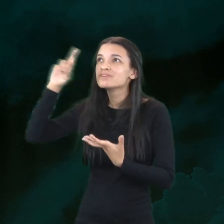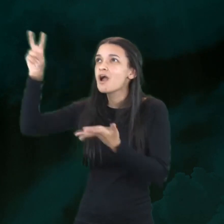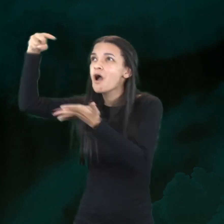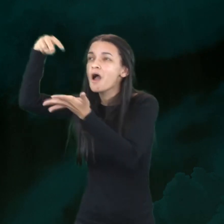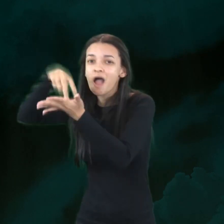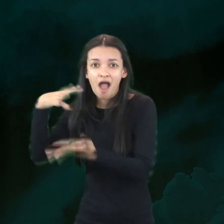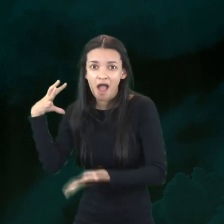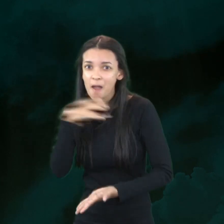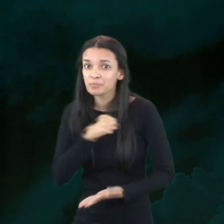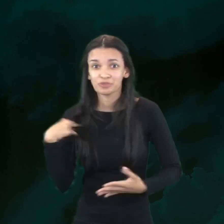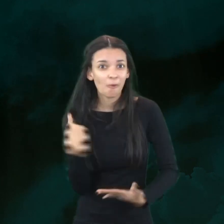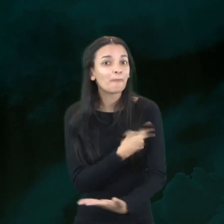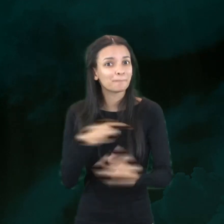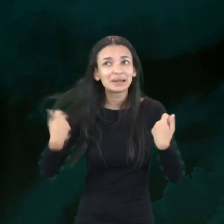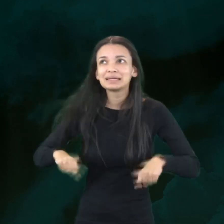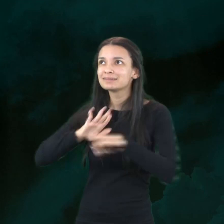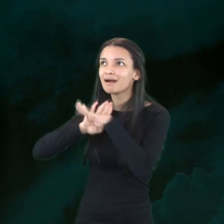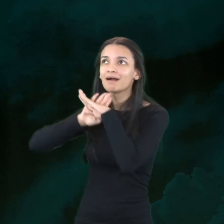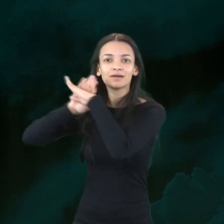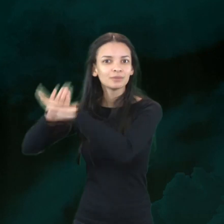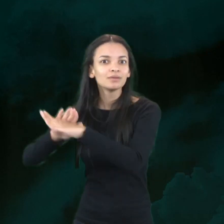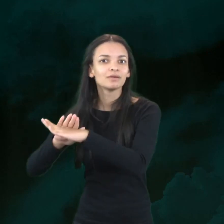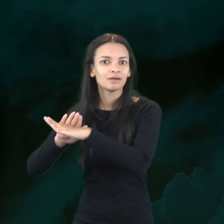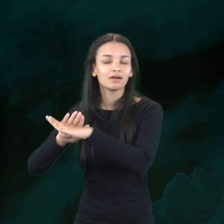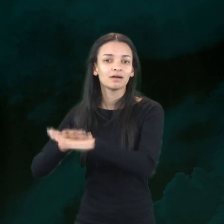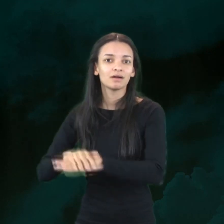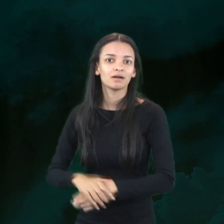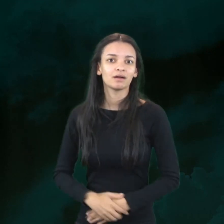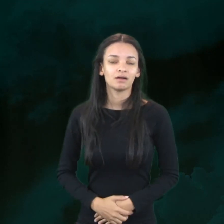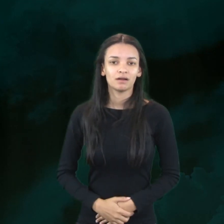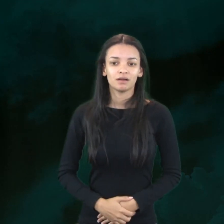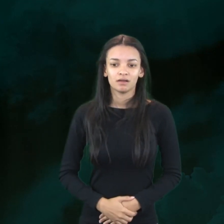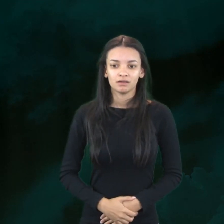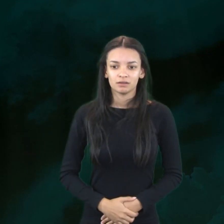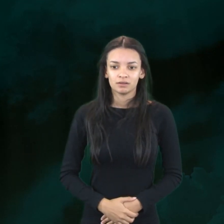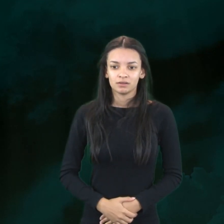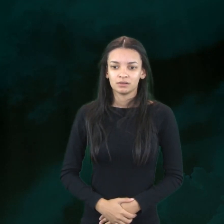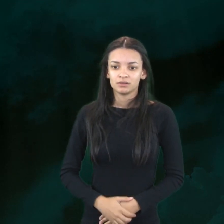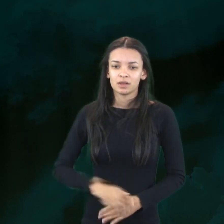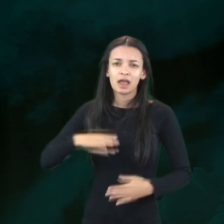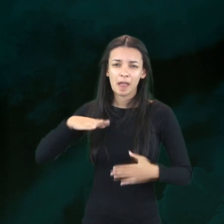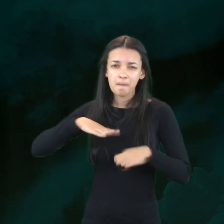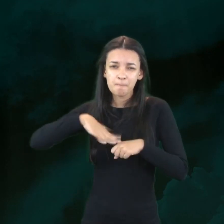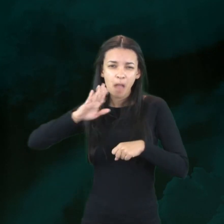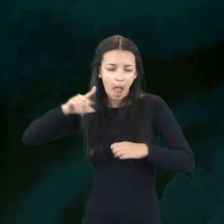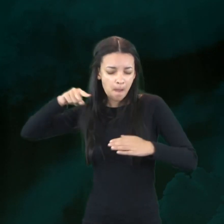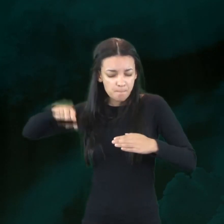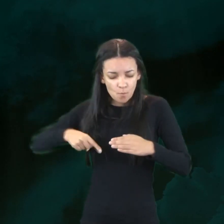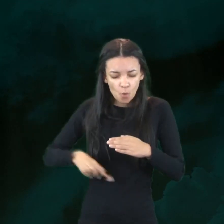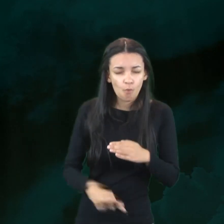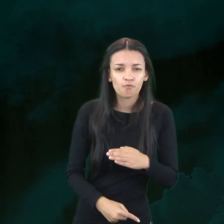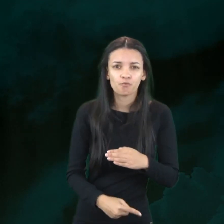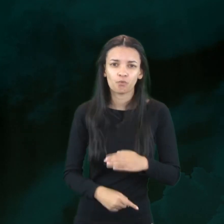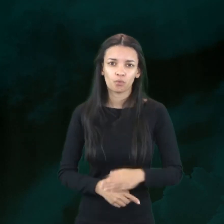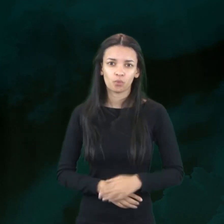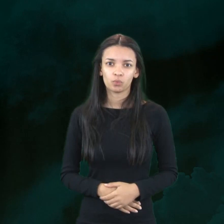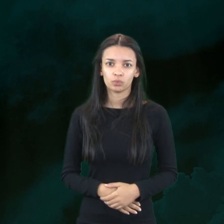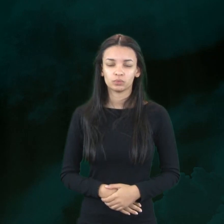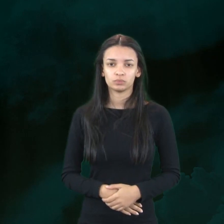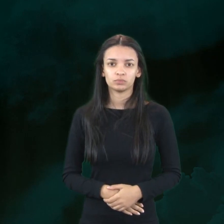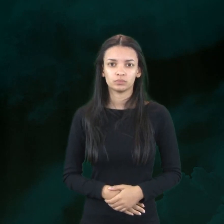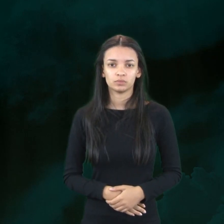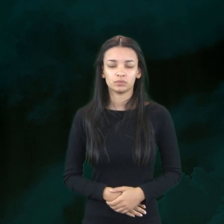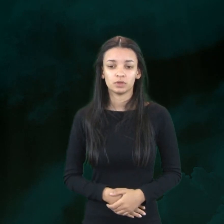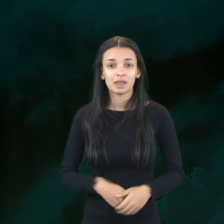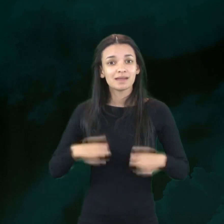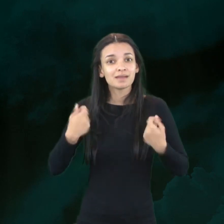precisamos cooperar. Para sairmos de um nível raso, precisamos entrar num nível mais profundo. E esse nível mais profundo, irmão, começa